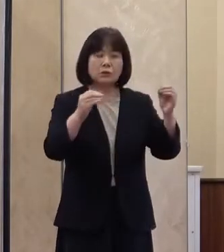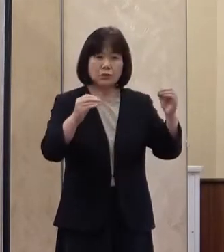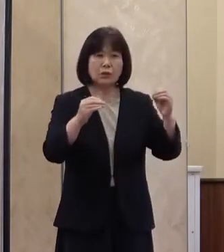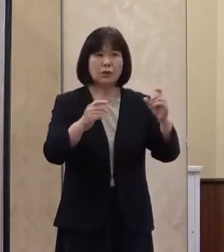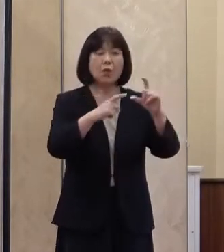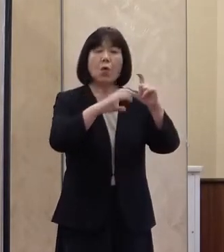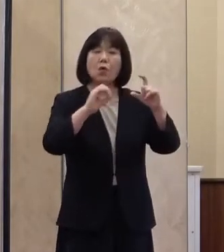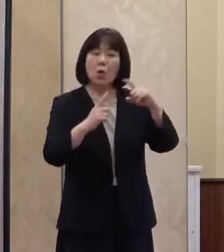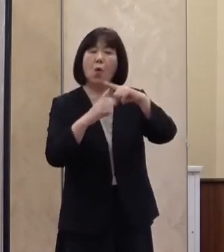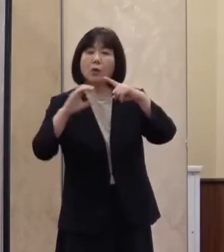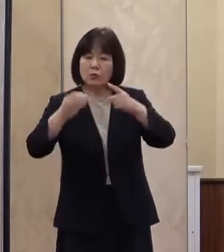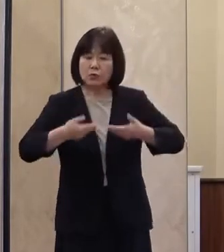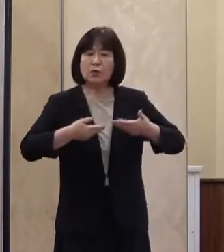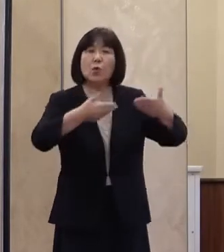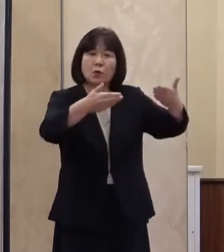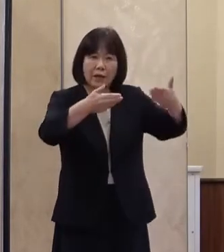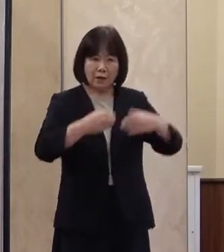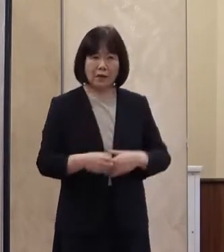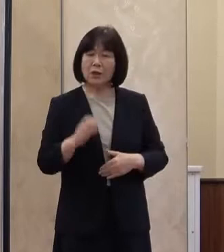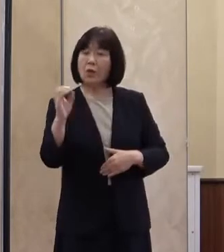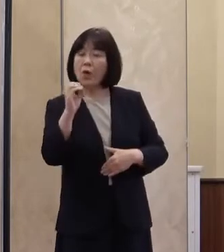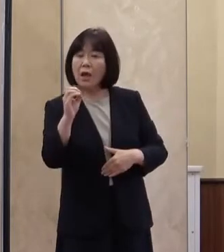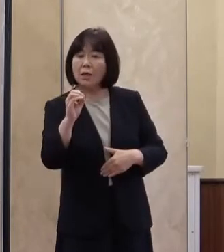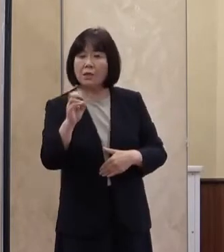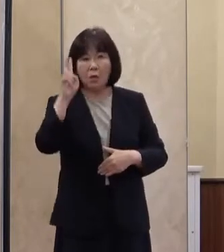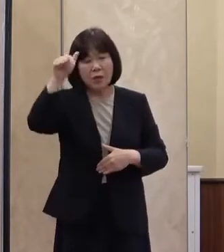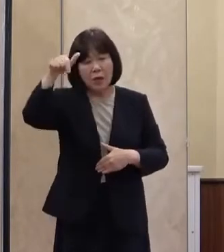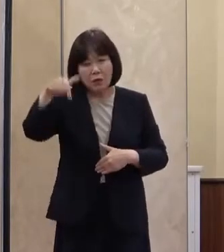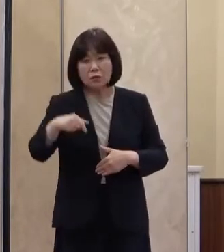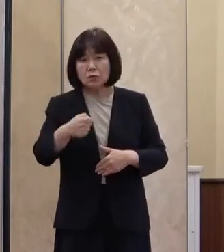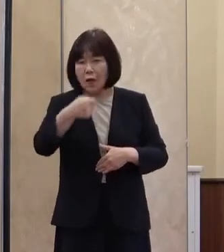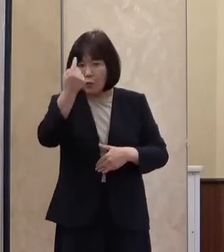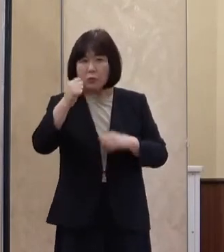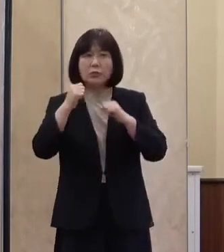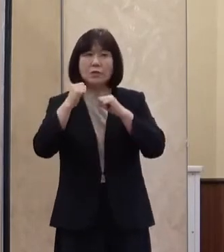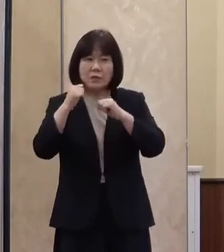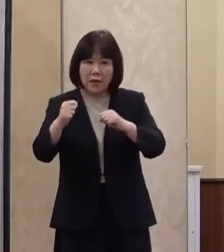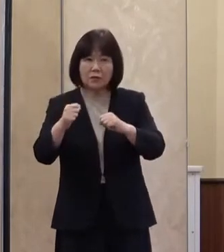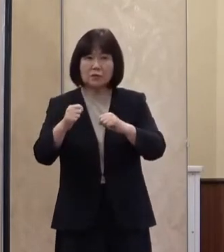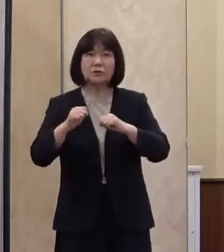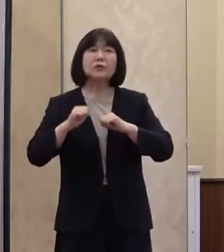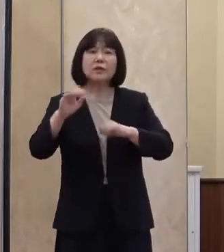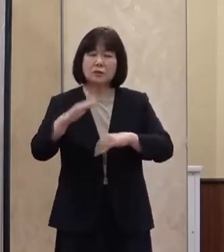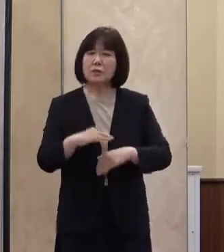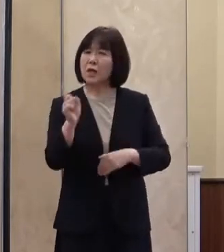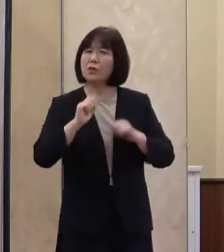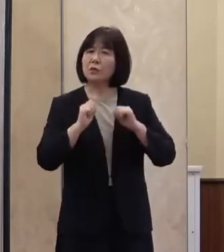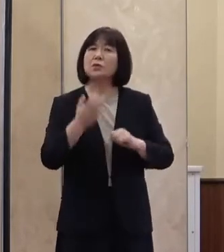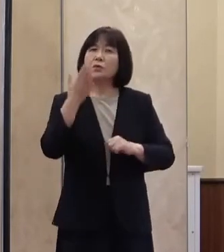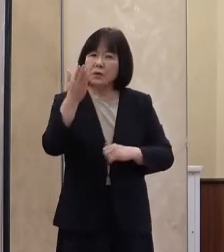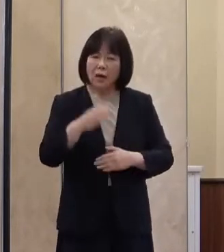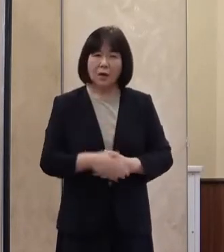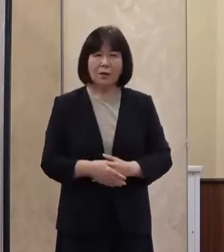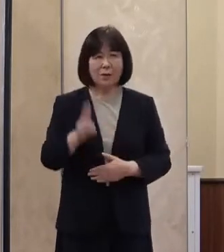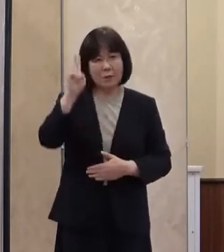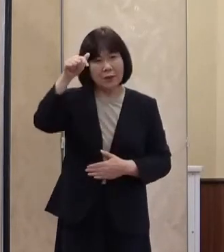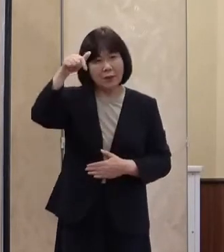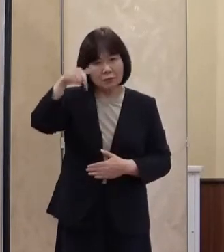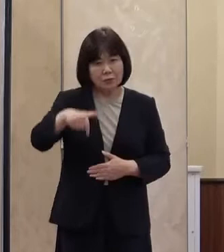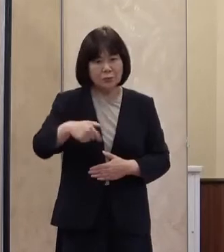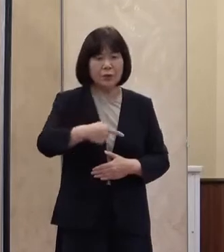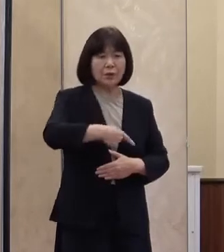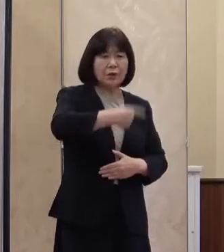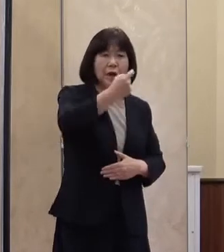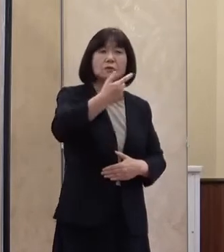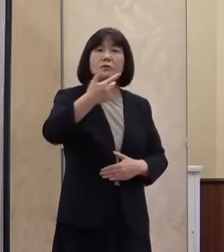街事業です。で、このオレンジのところが府が独自にある事業です。何をするかということですが、まずこの府のそれぞれ107